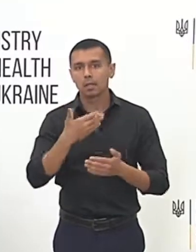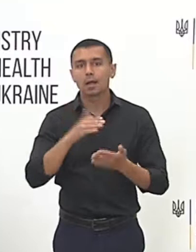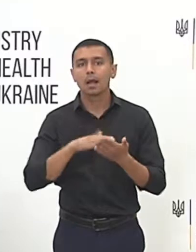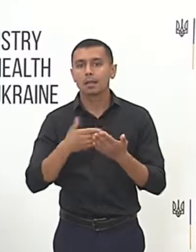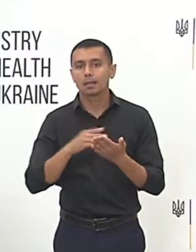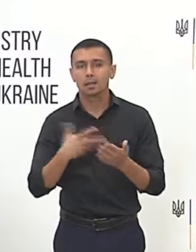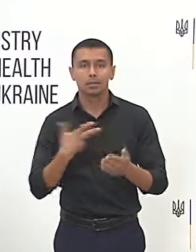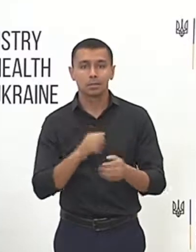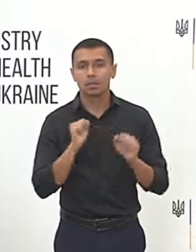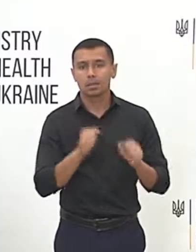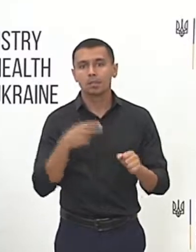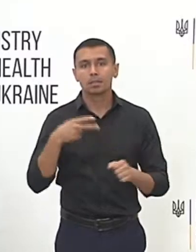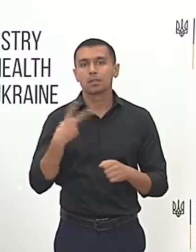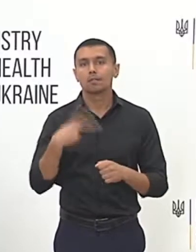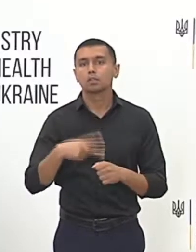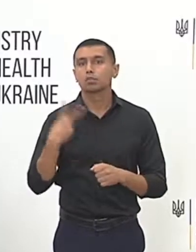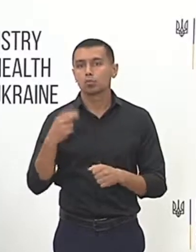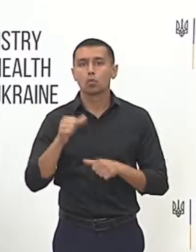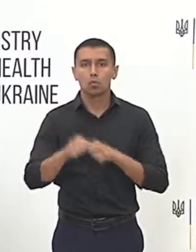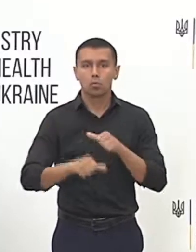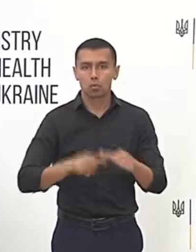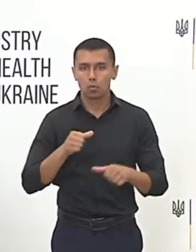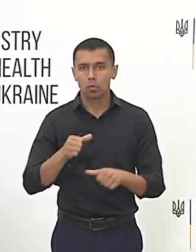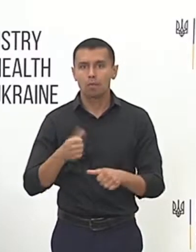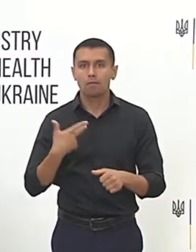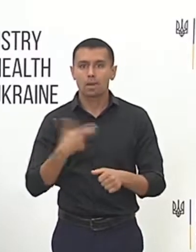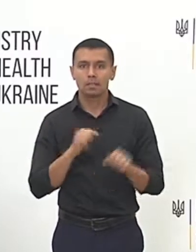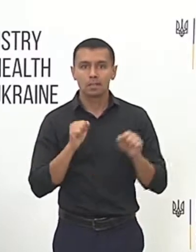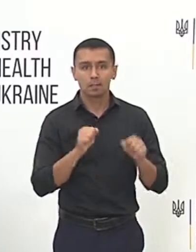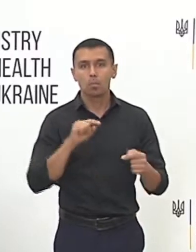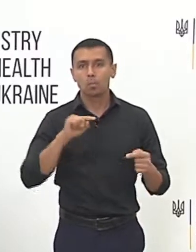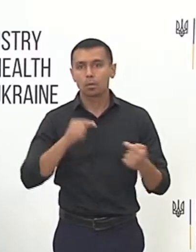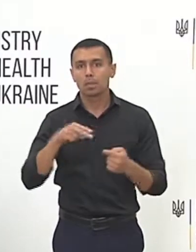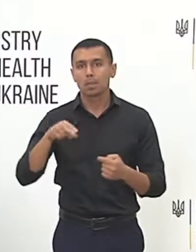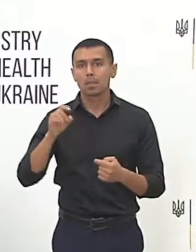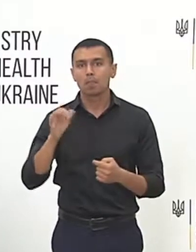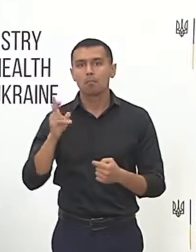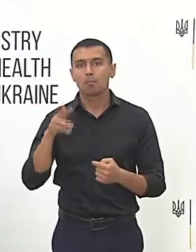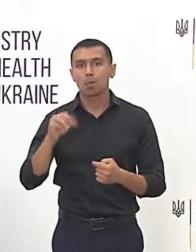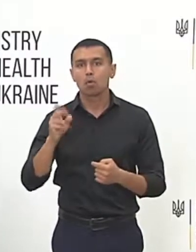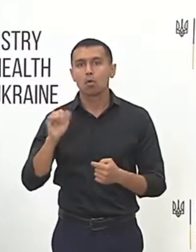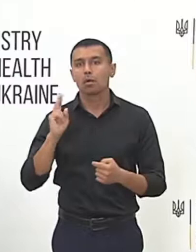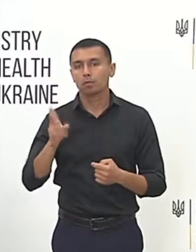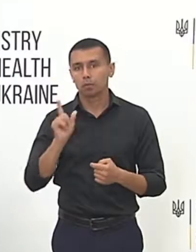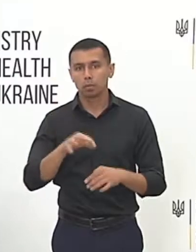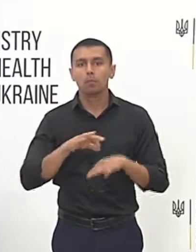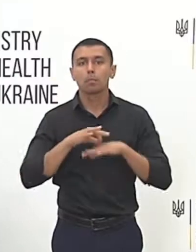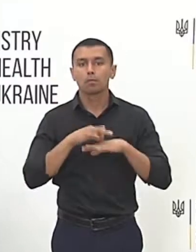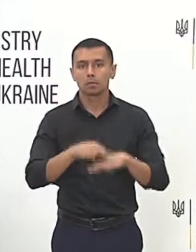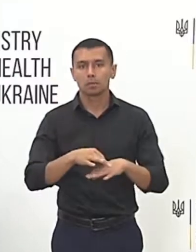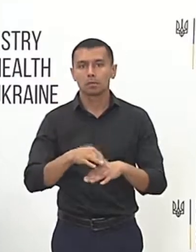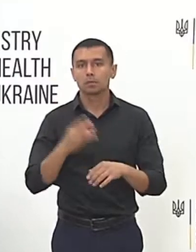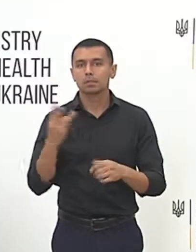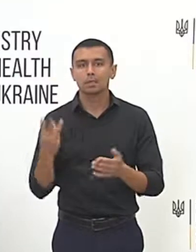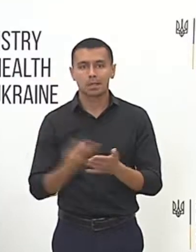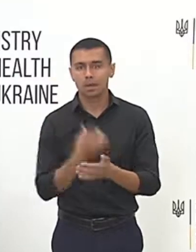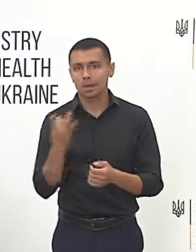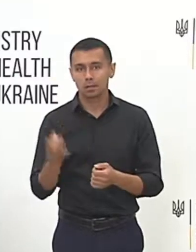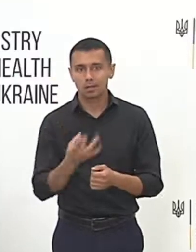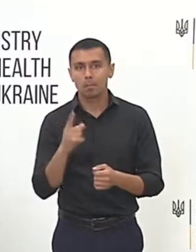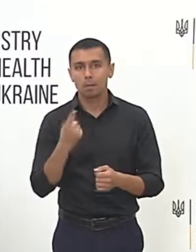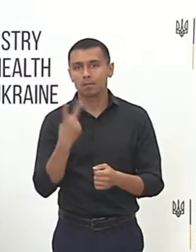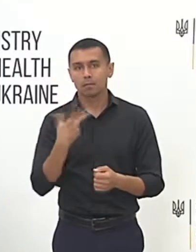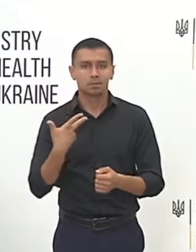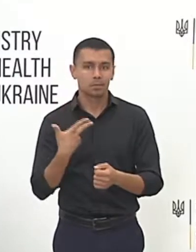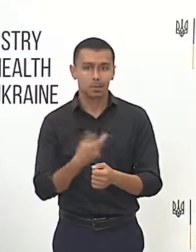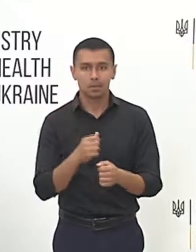календар щеплень з 2022 року вакцину проти пневмококової інфекції. Вона буде проводитись трьохкратним щепленням. Перші